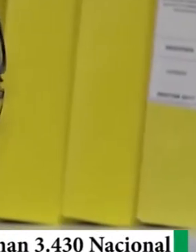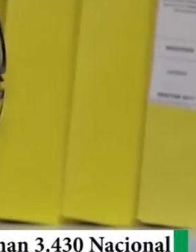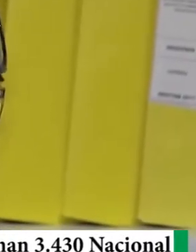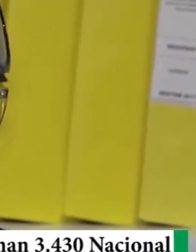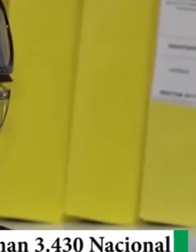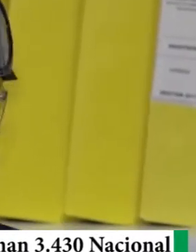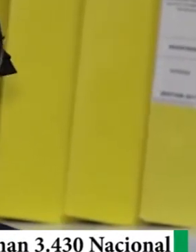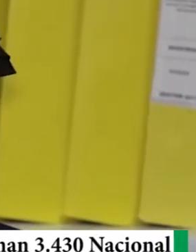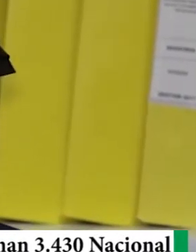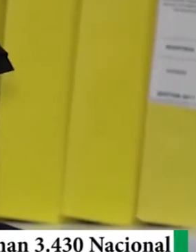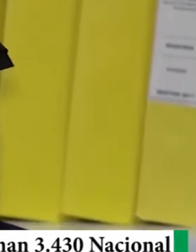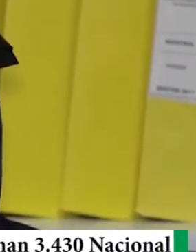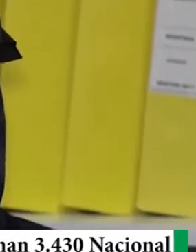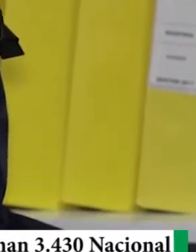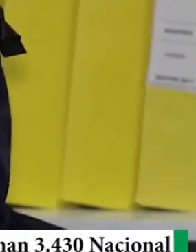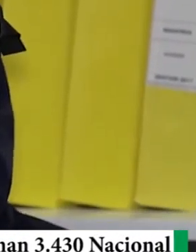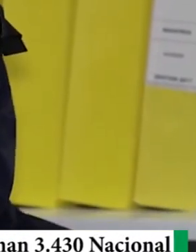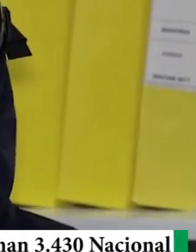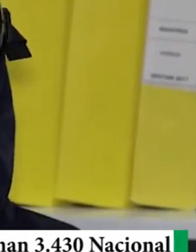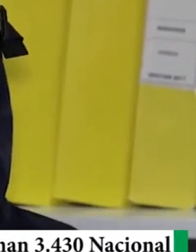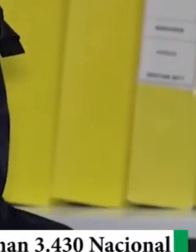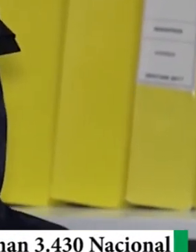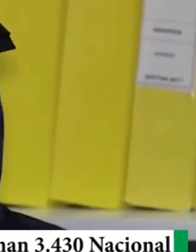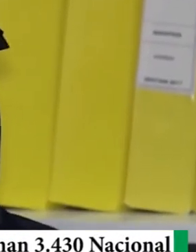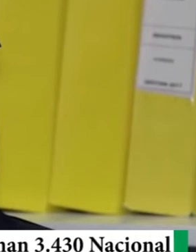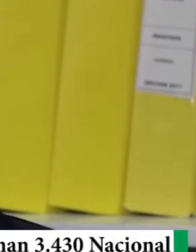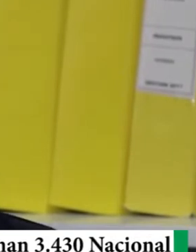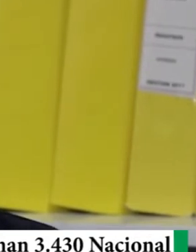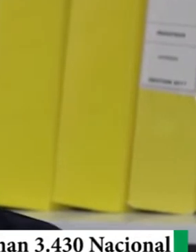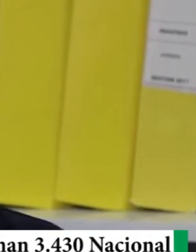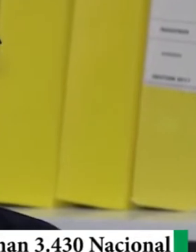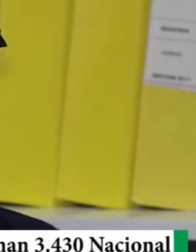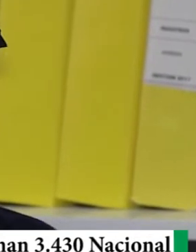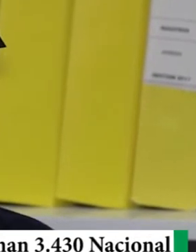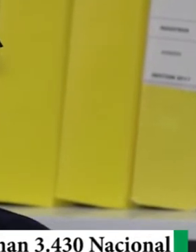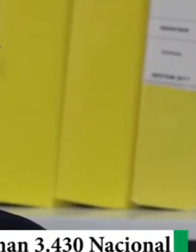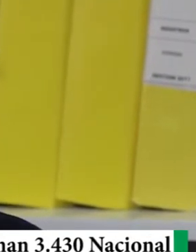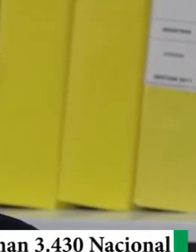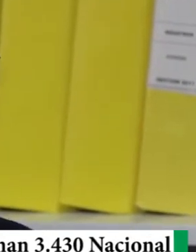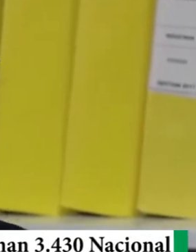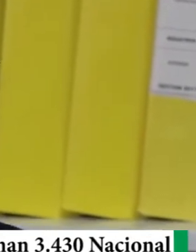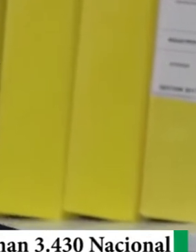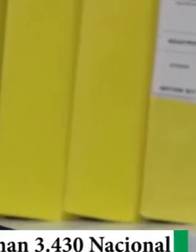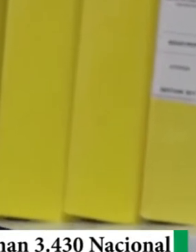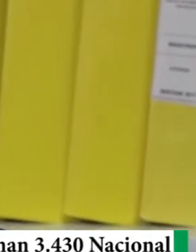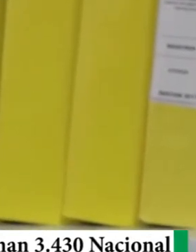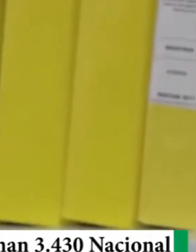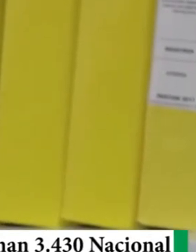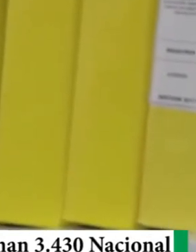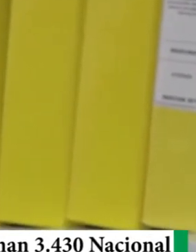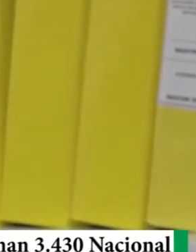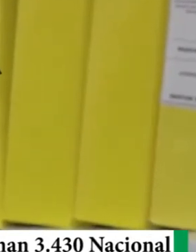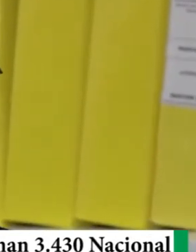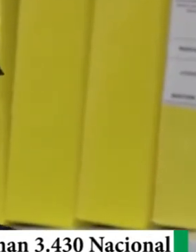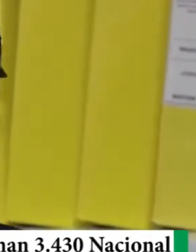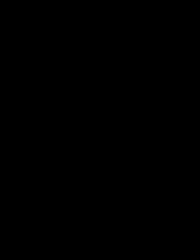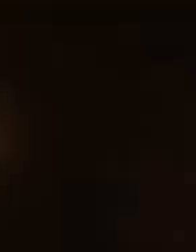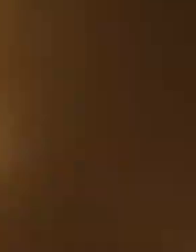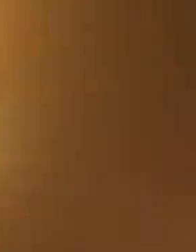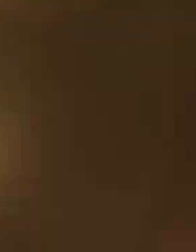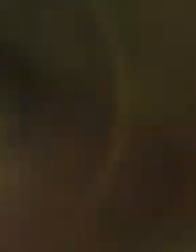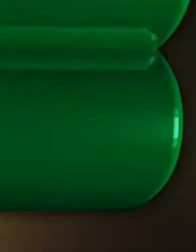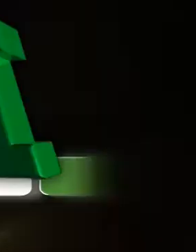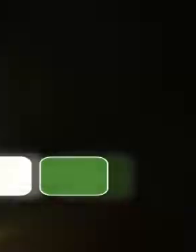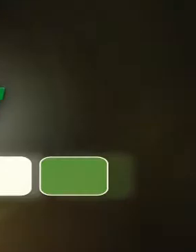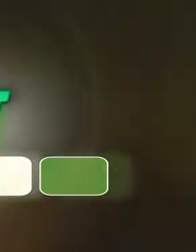que trabajamos a la tarde de la noche apenas hacemos ocho o nueve procedimientos que no abarcamos para todo santacruz